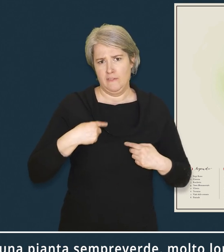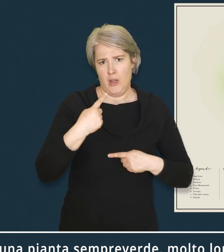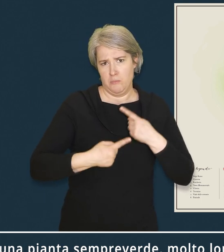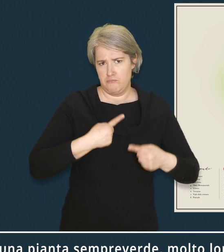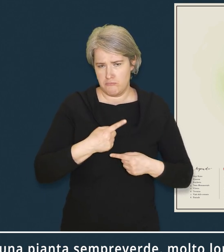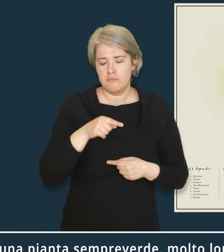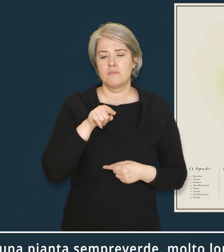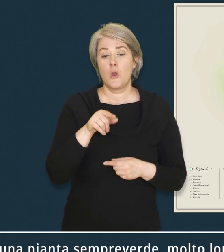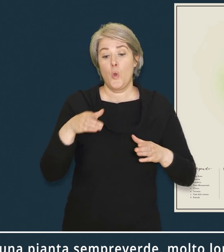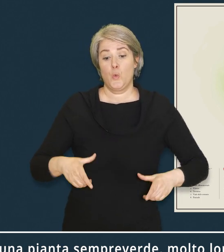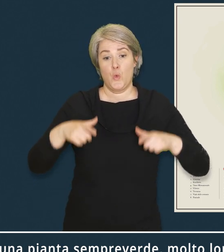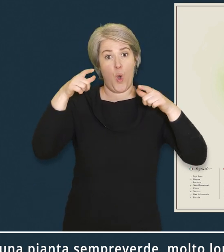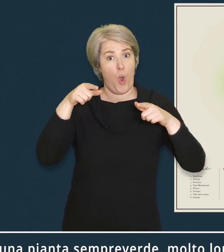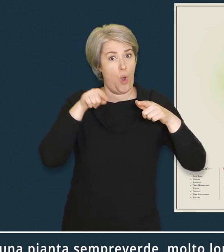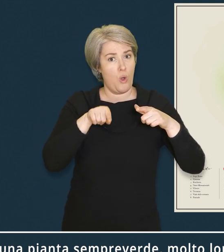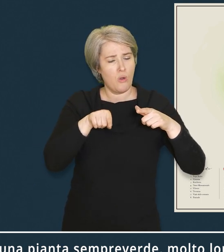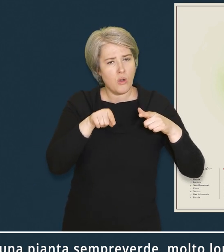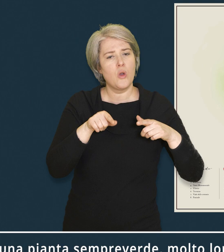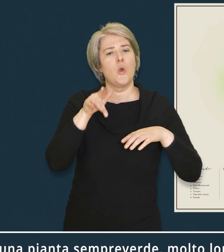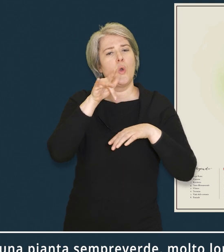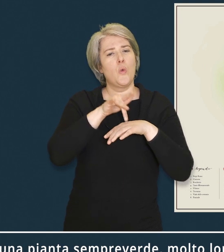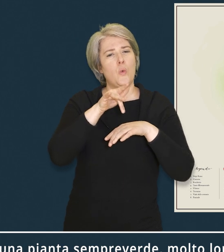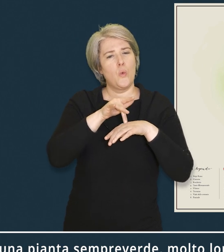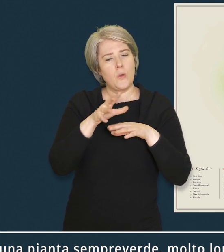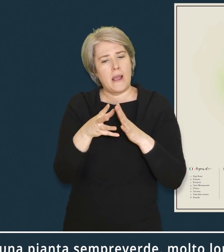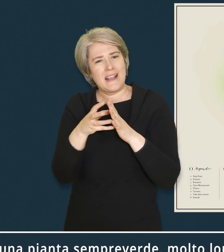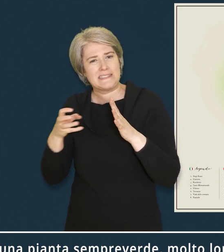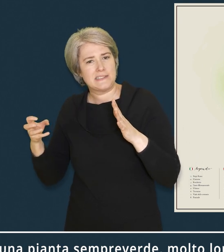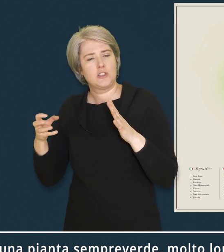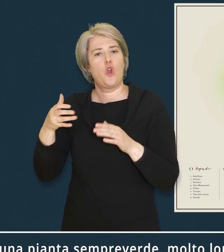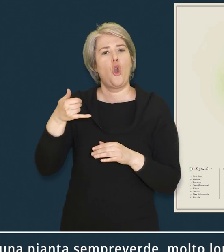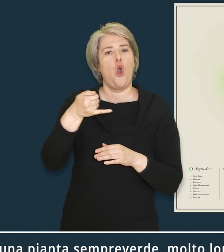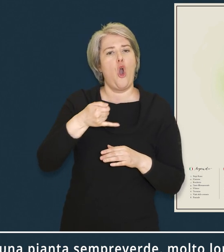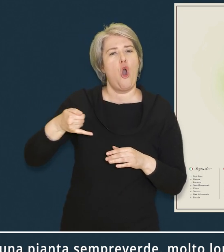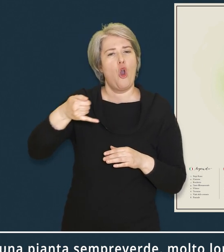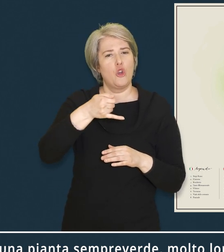si estrae l'olio utilizzato tradizionalmente come antitarme.